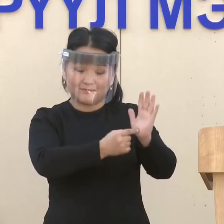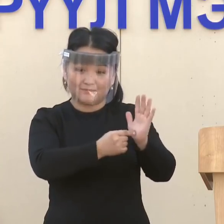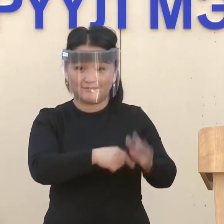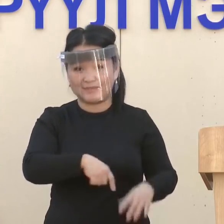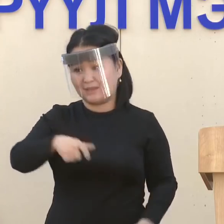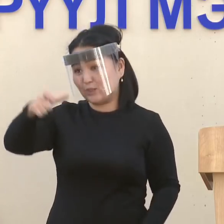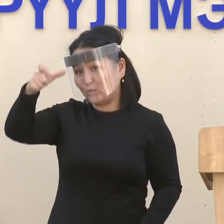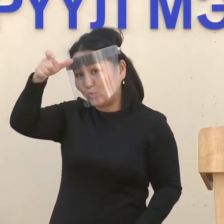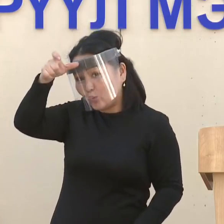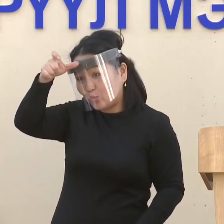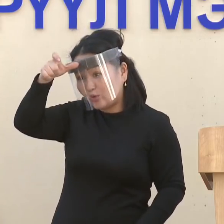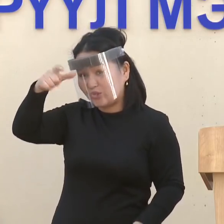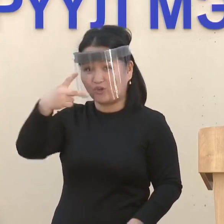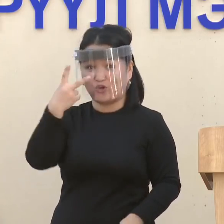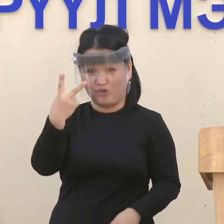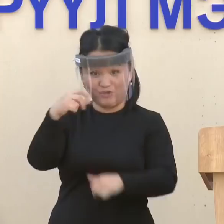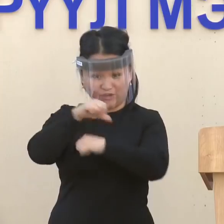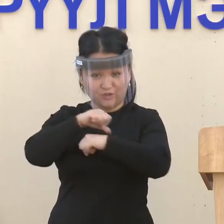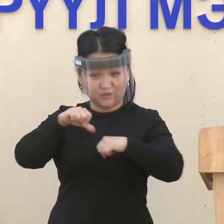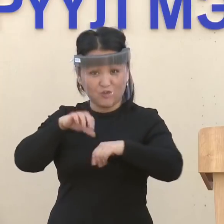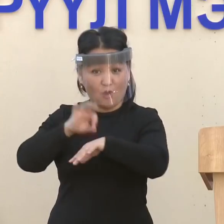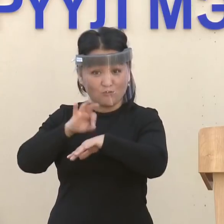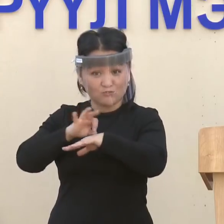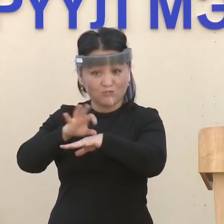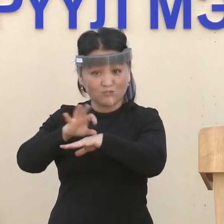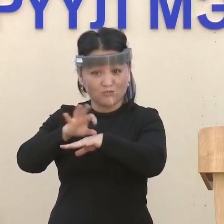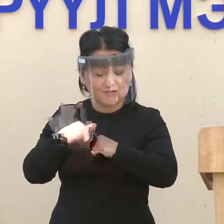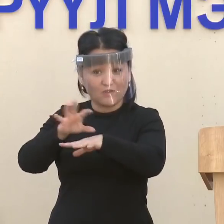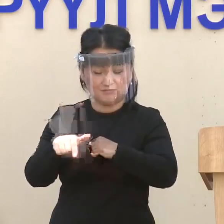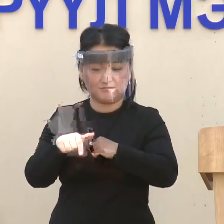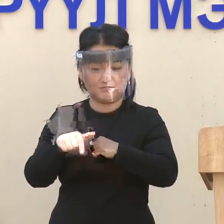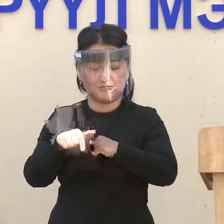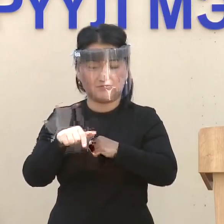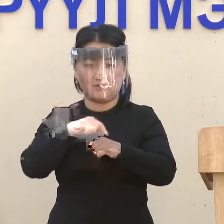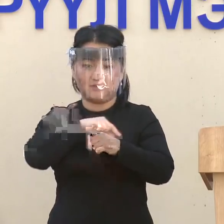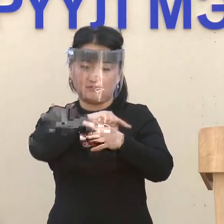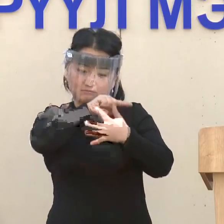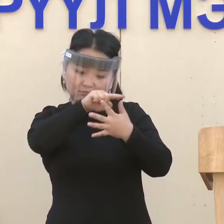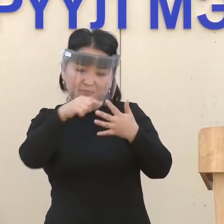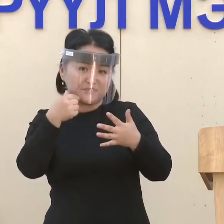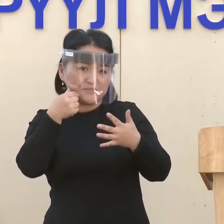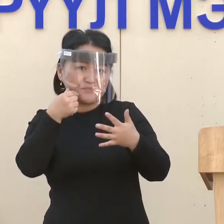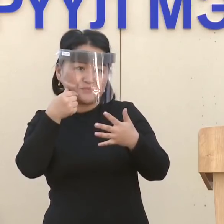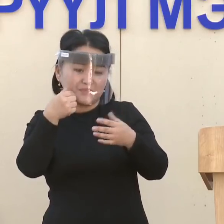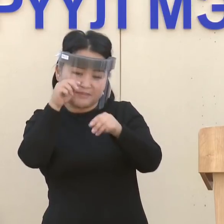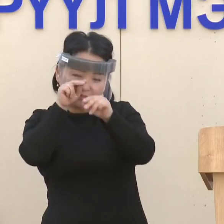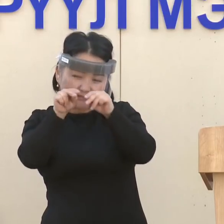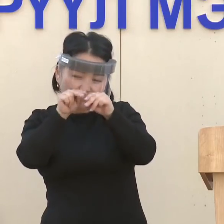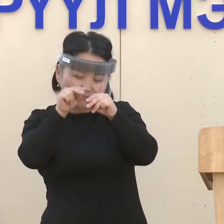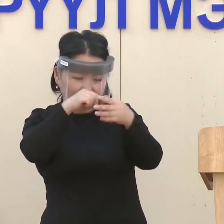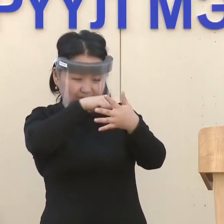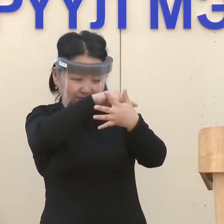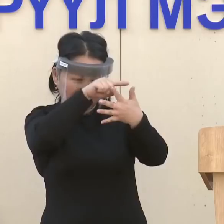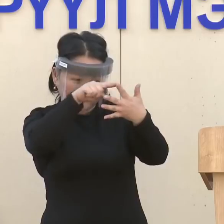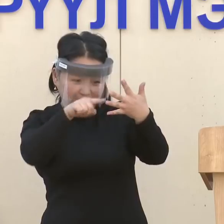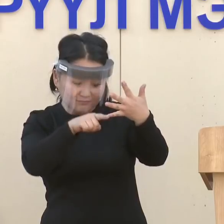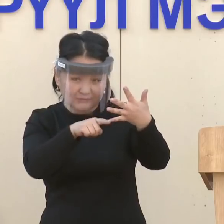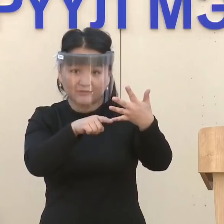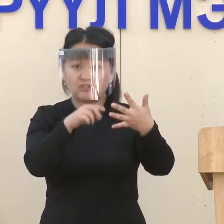2 иргэн эдгэрсэн. Нөгөө 5 төрлийн сорьцонд шинжилгээ хийж 3 өдөр дараалан